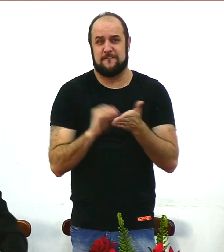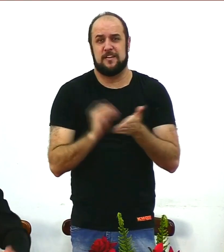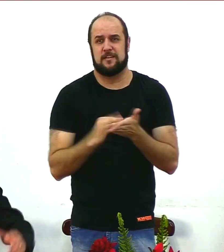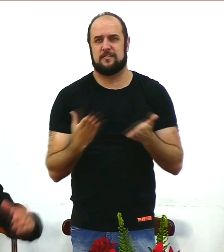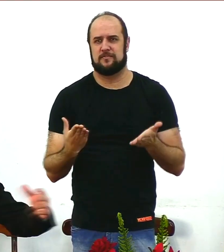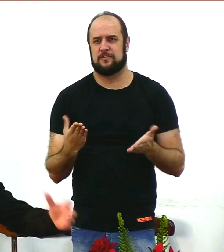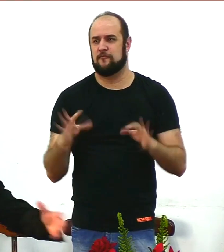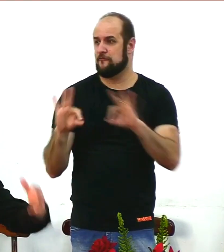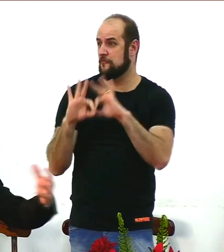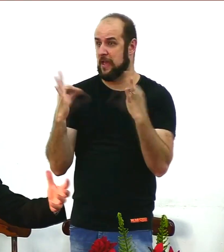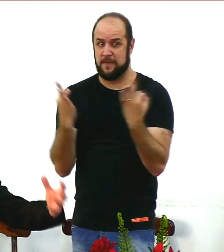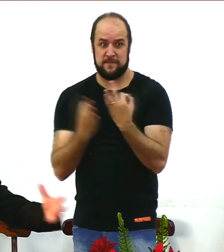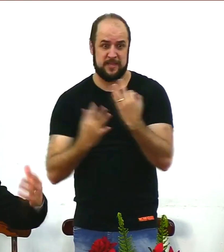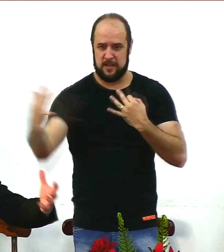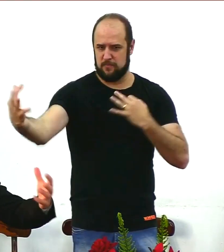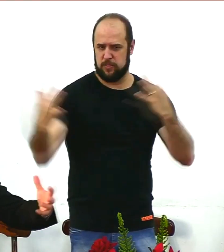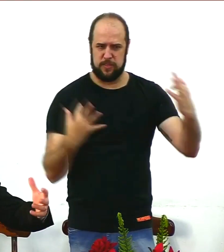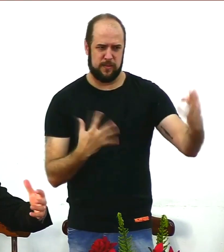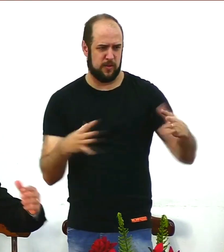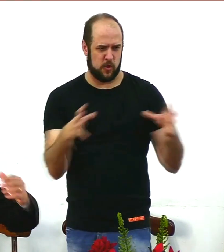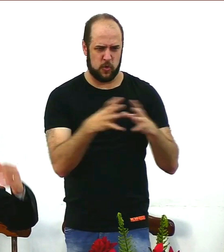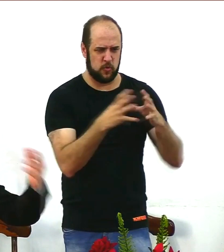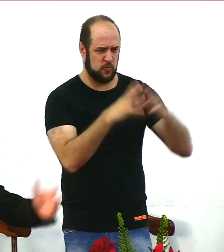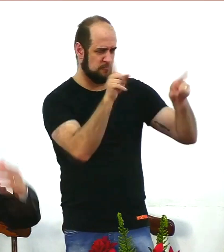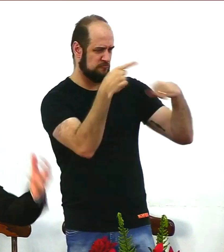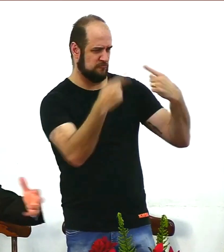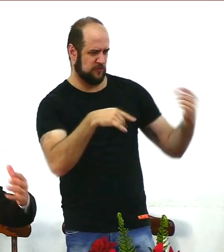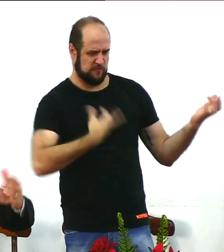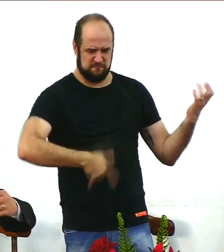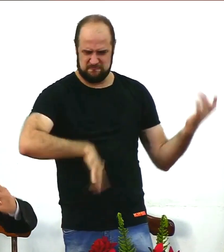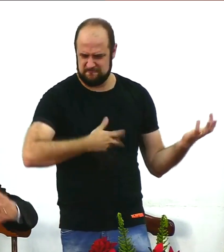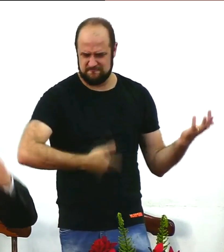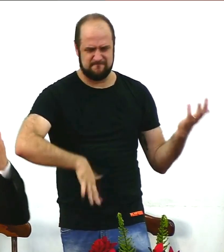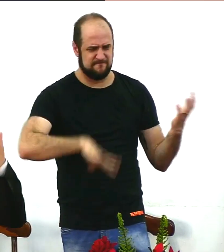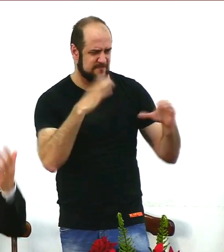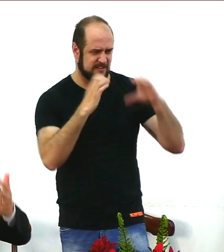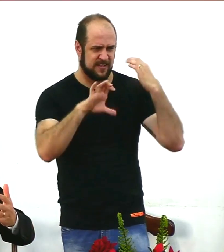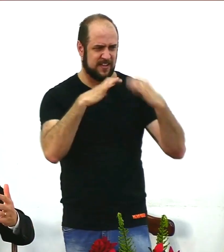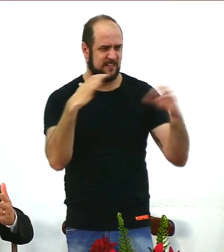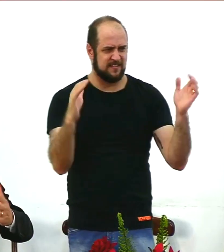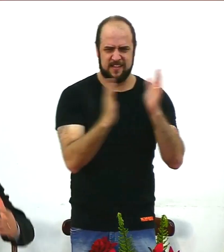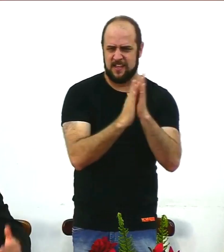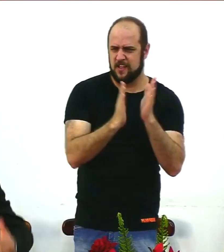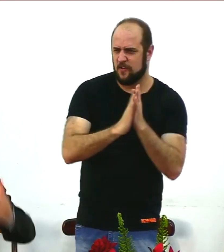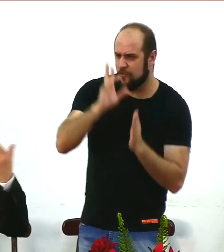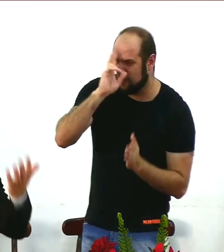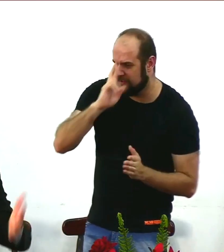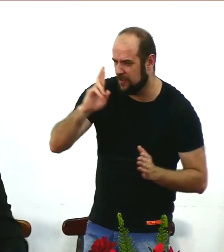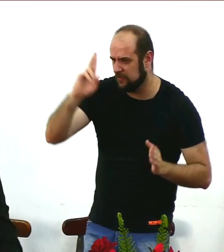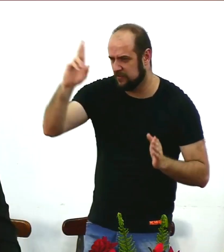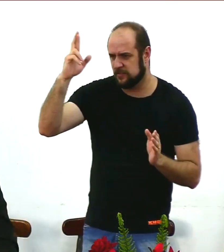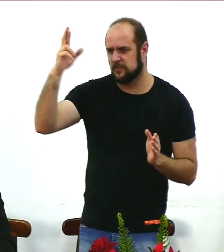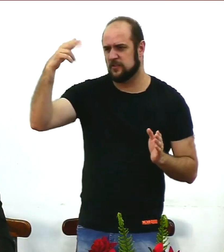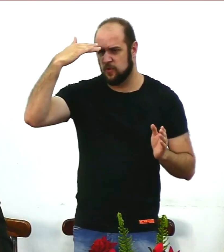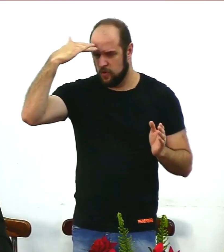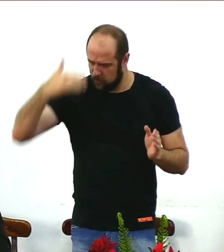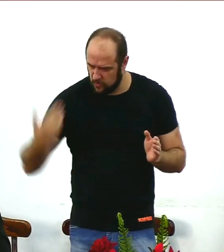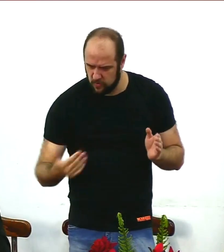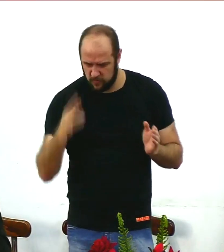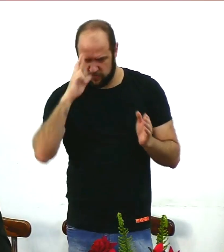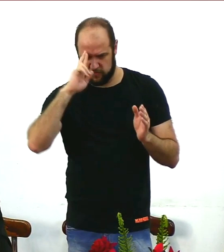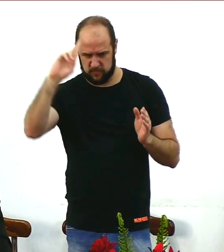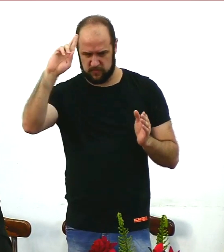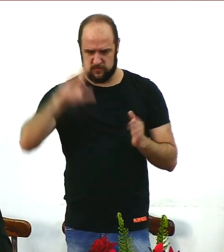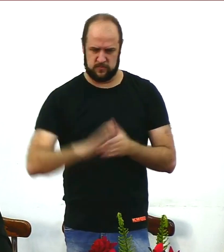culto público ao Senhor. Nós estamos exilados da comunhão que temos constantemente, nós estamos sim.